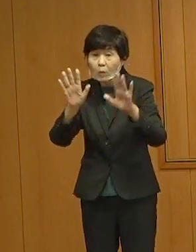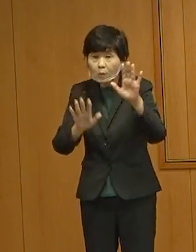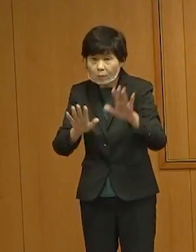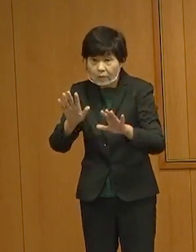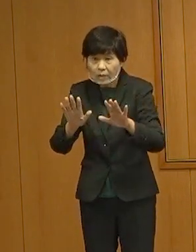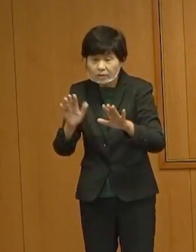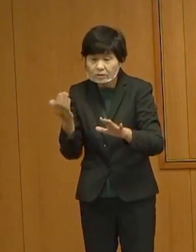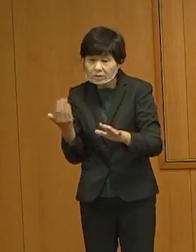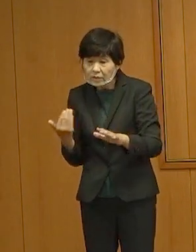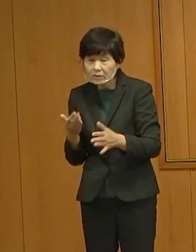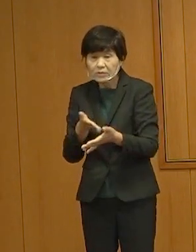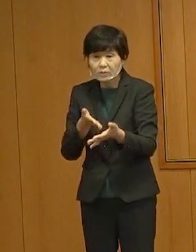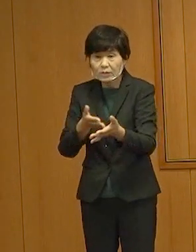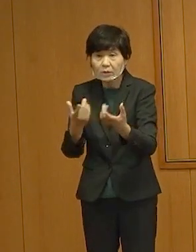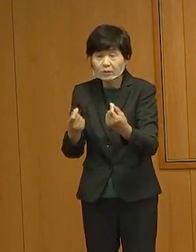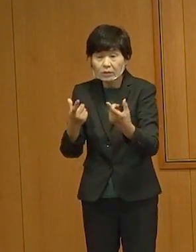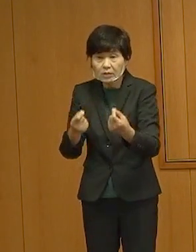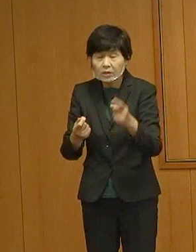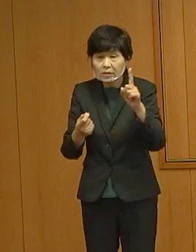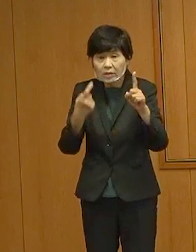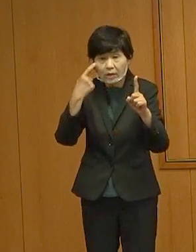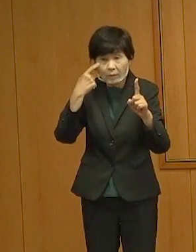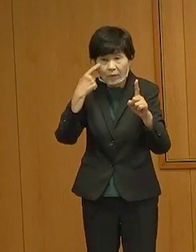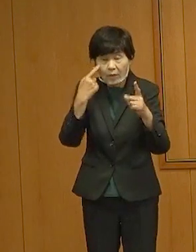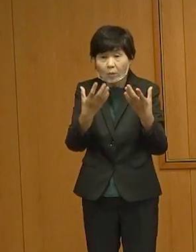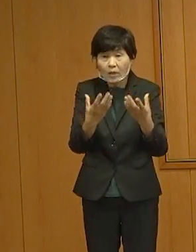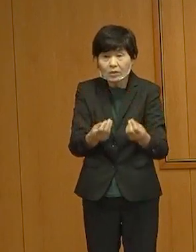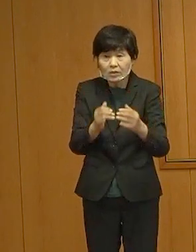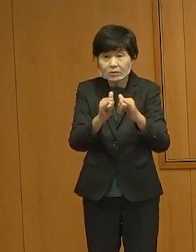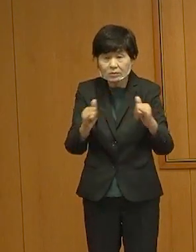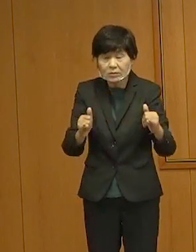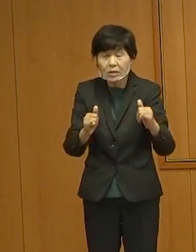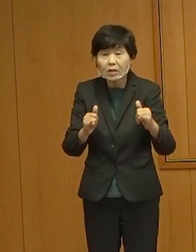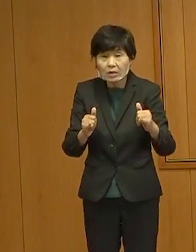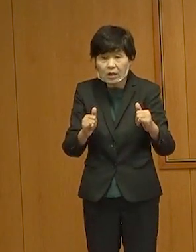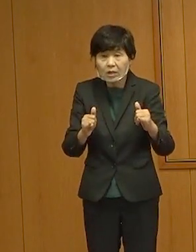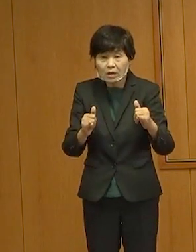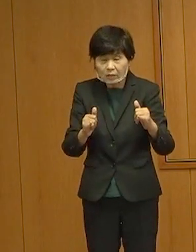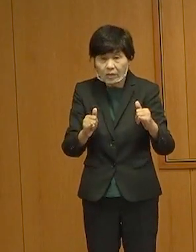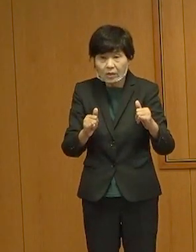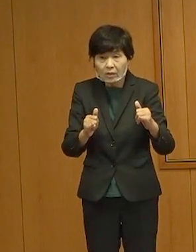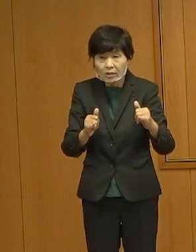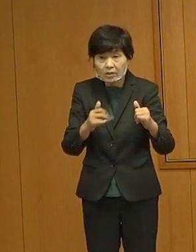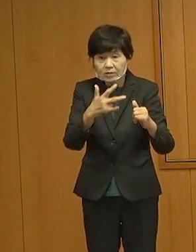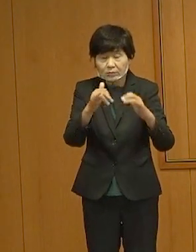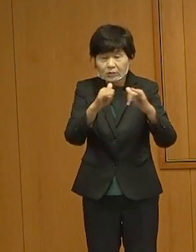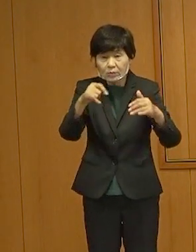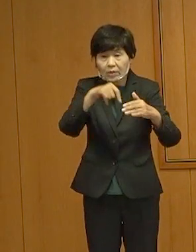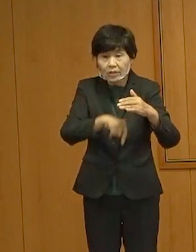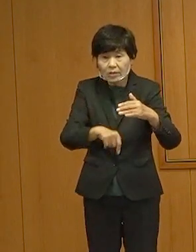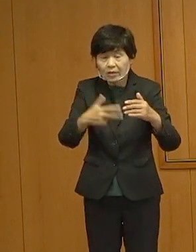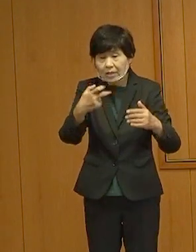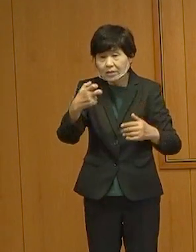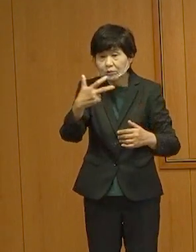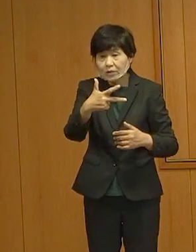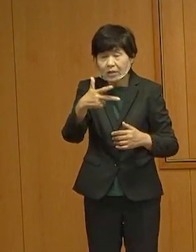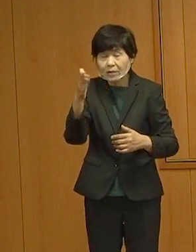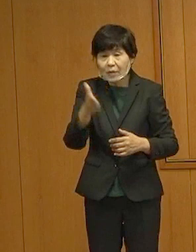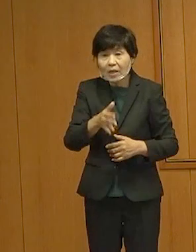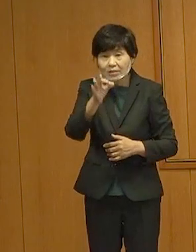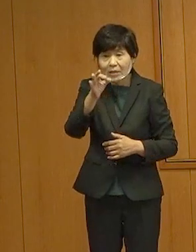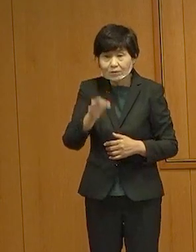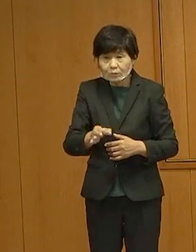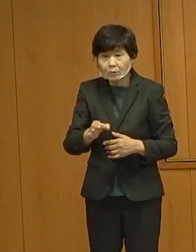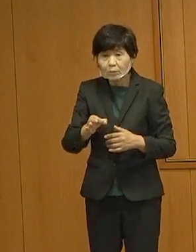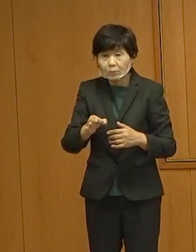ですね、1回目の接種の方が35万7千人に対して、 77% まで、来たということ